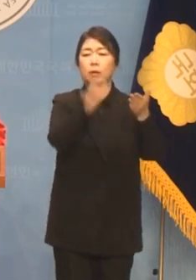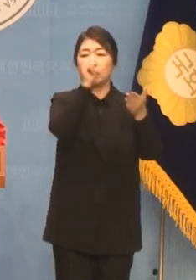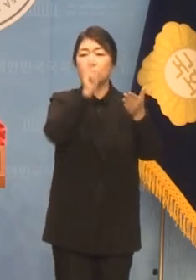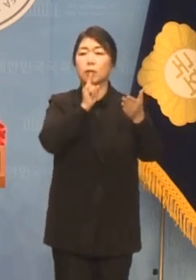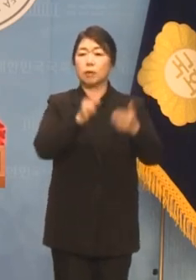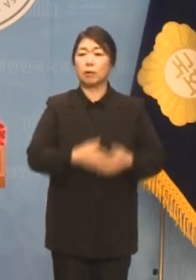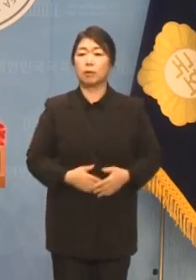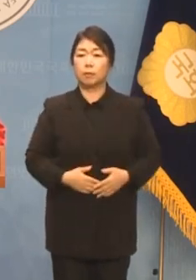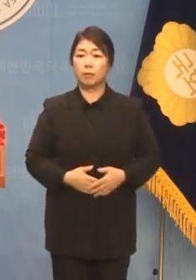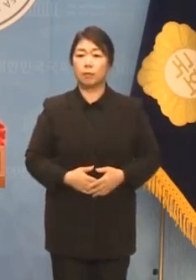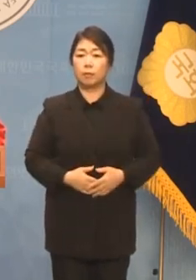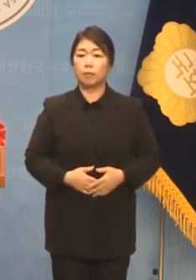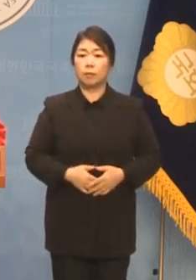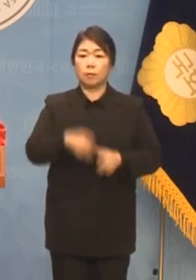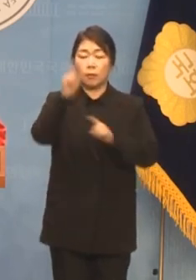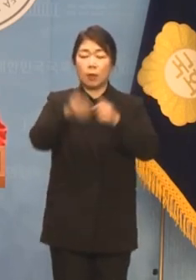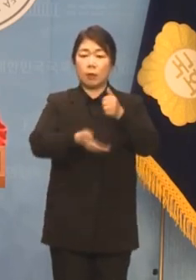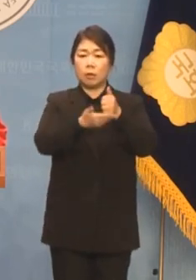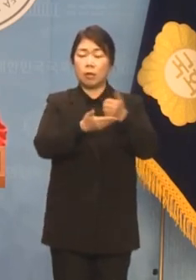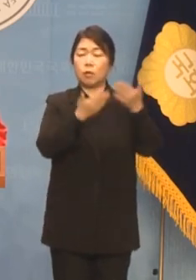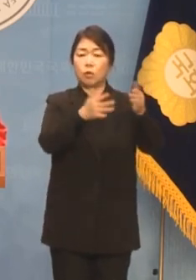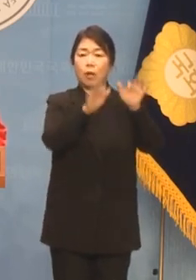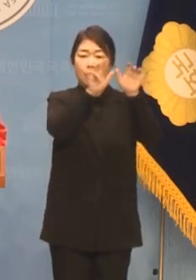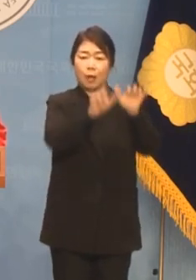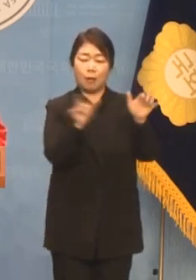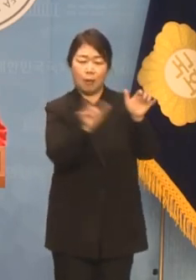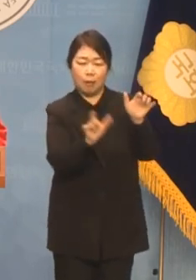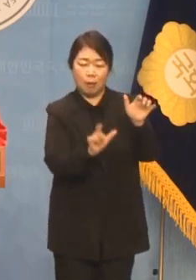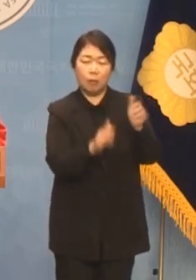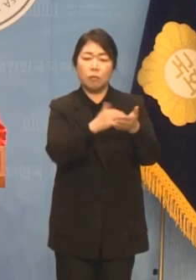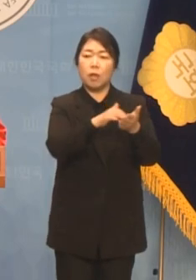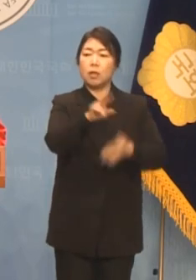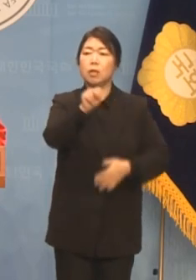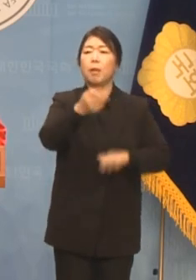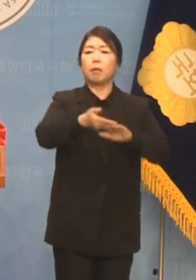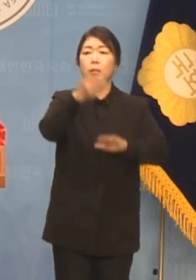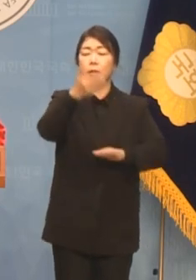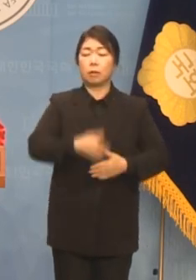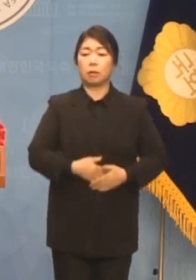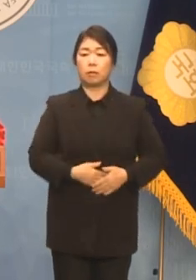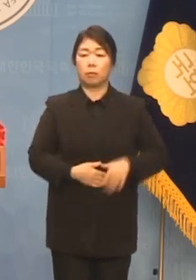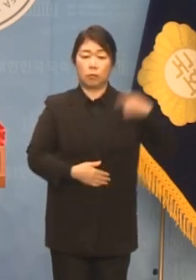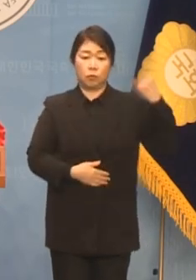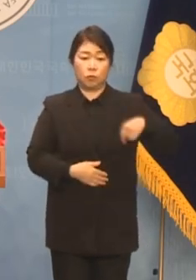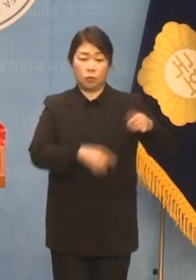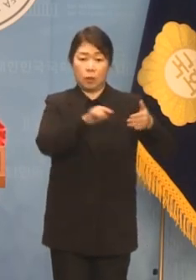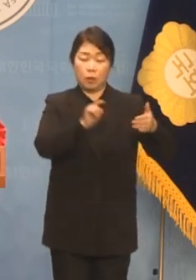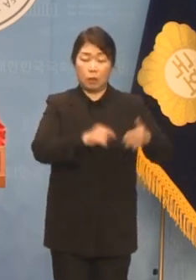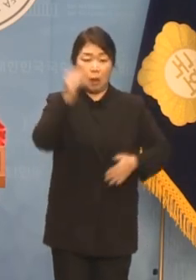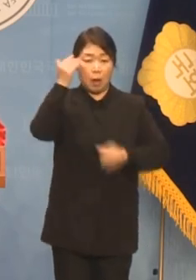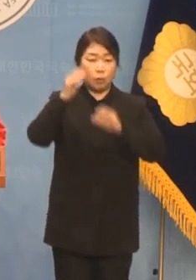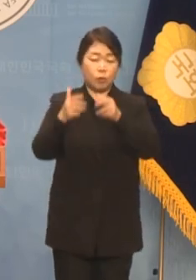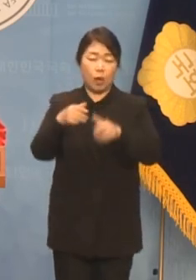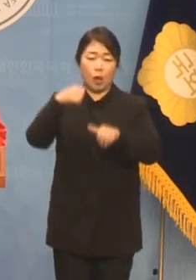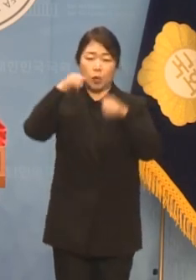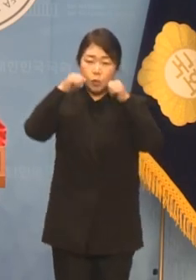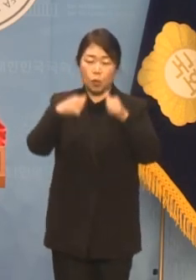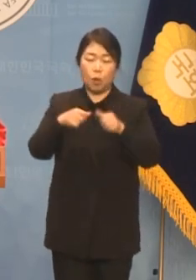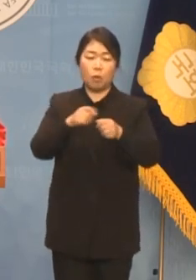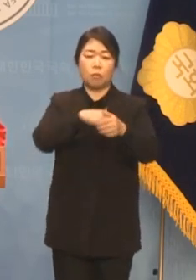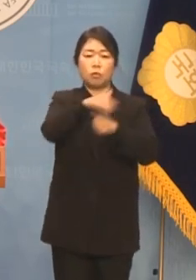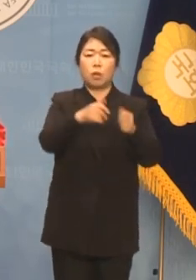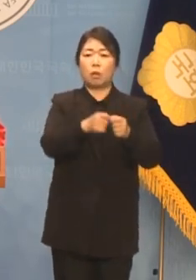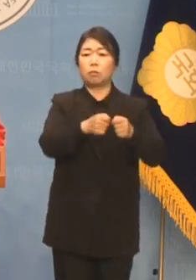합니다이 대표를 칭찬하는 댓글도 2만여 개가 달리는 등 중국 내에서 대한민국에 대한 조롱 분위기가